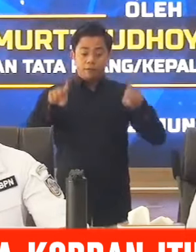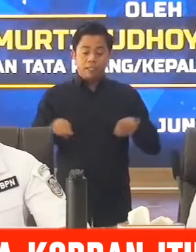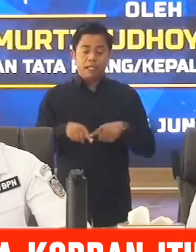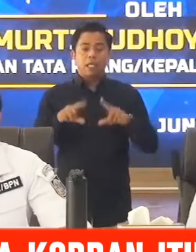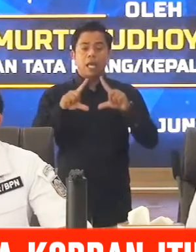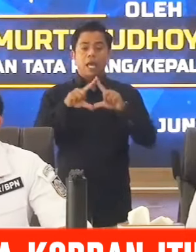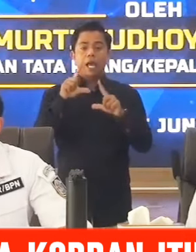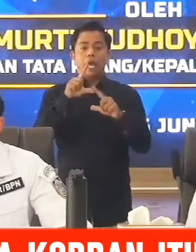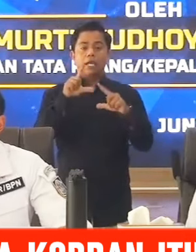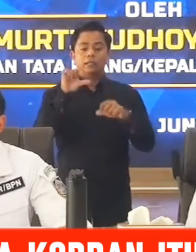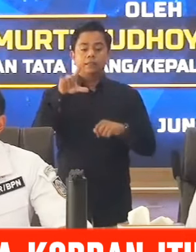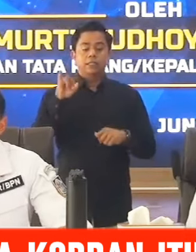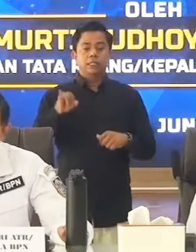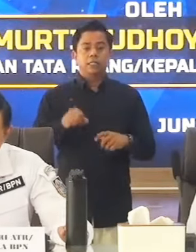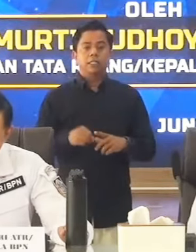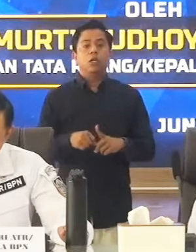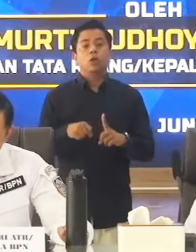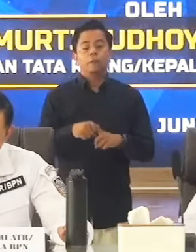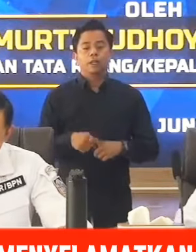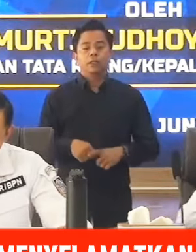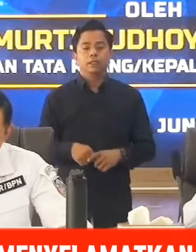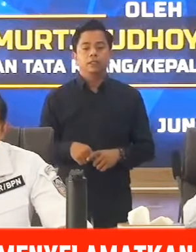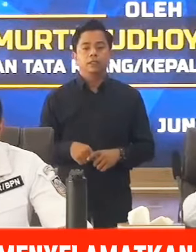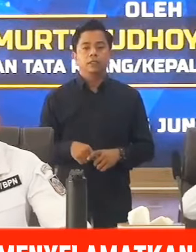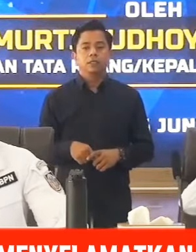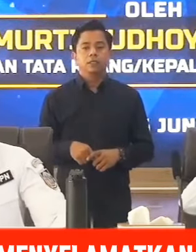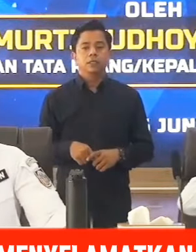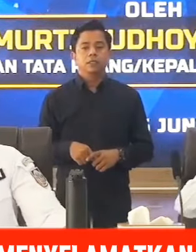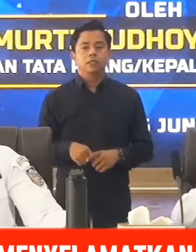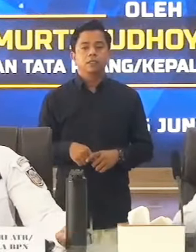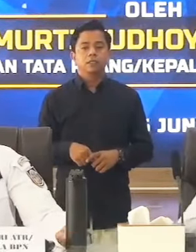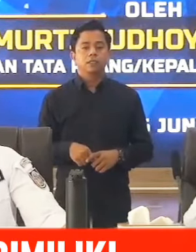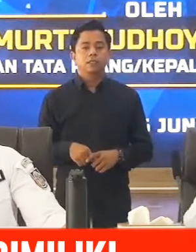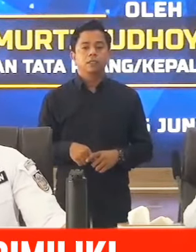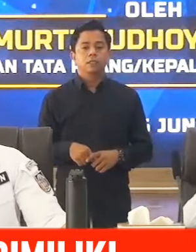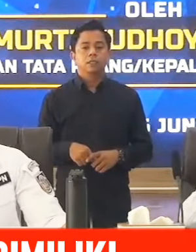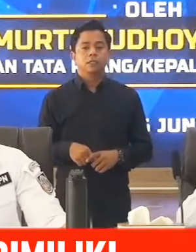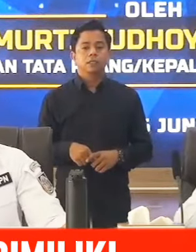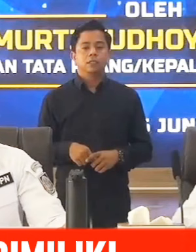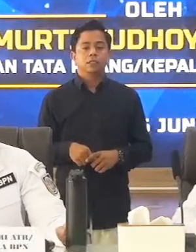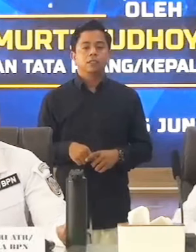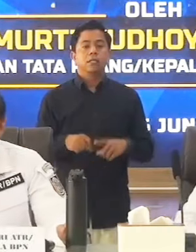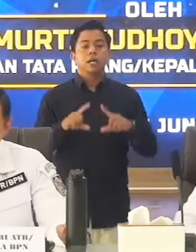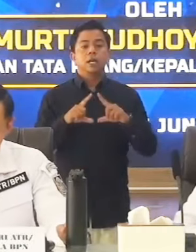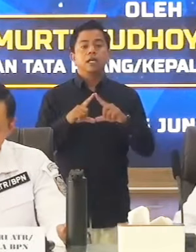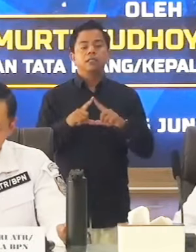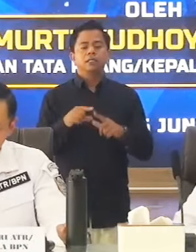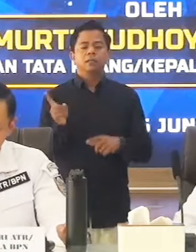oleh para korban itu bagaimanapun telah mampu menyelamatkan aset-aset yang dimiliki.